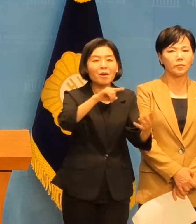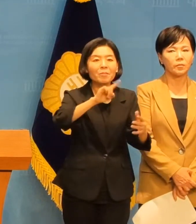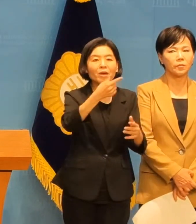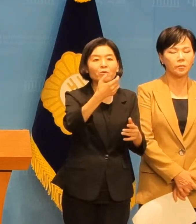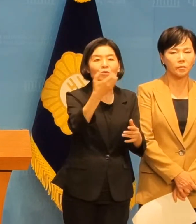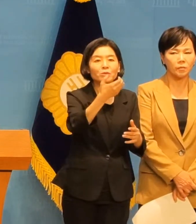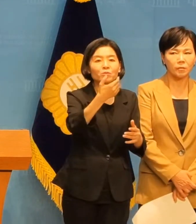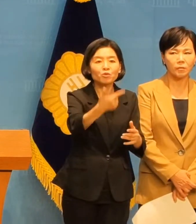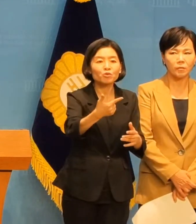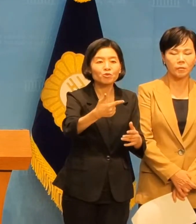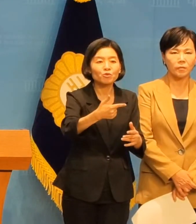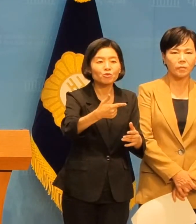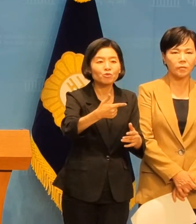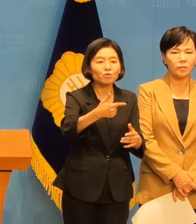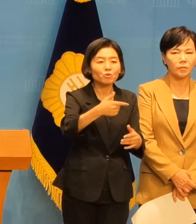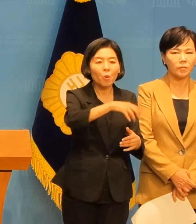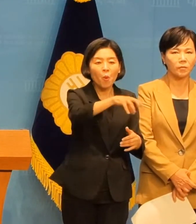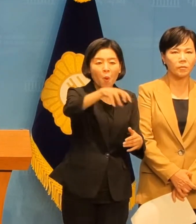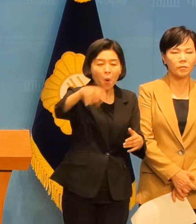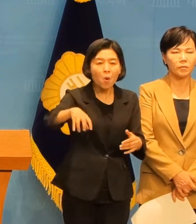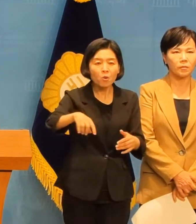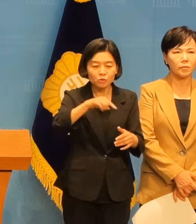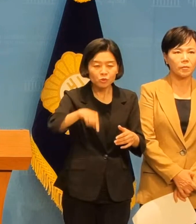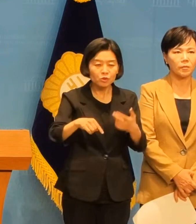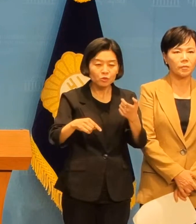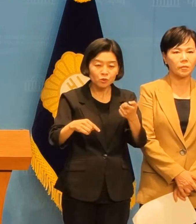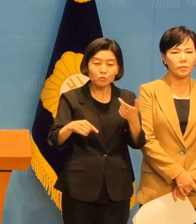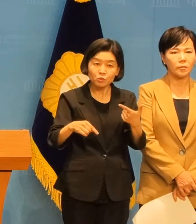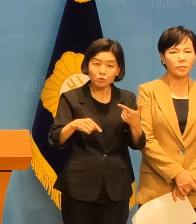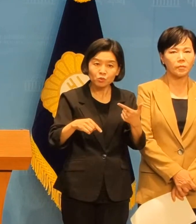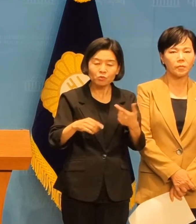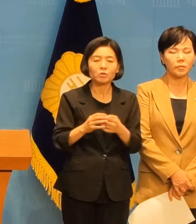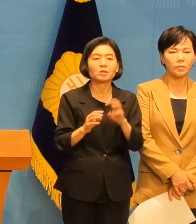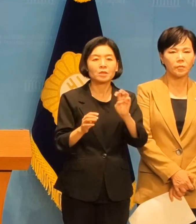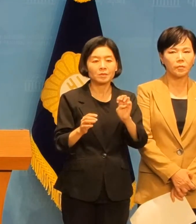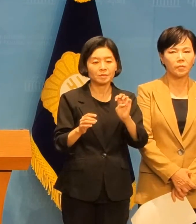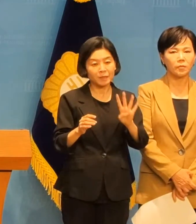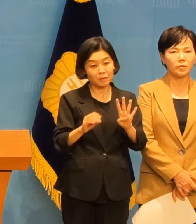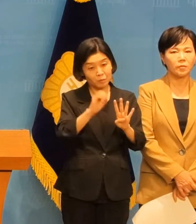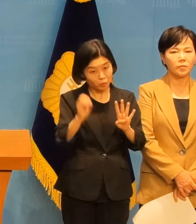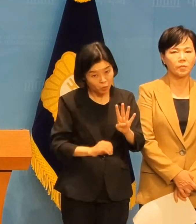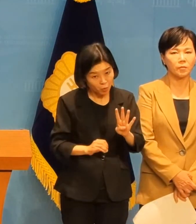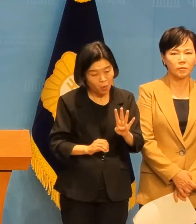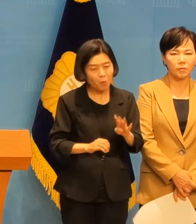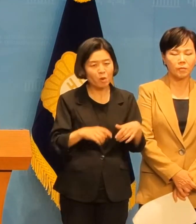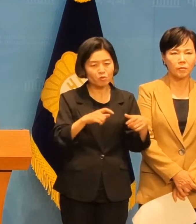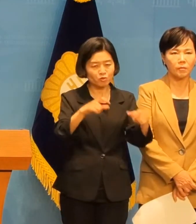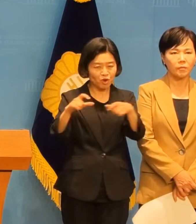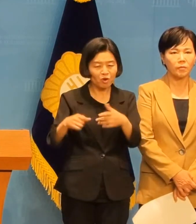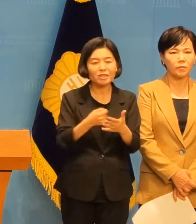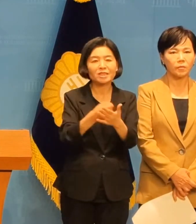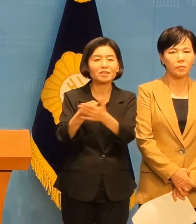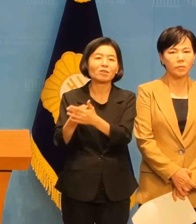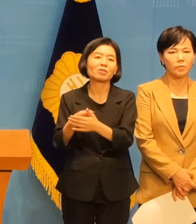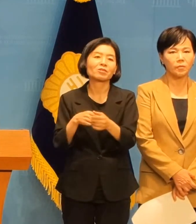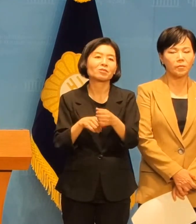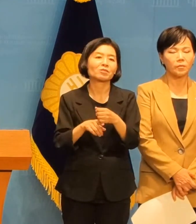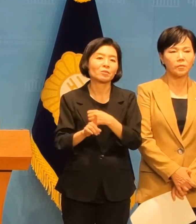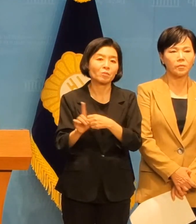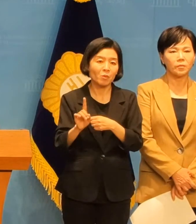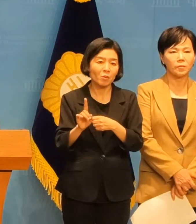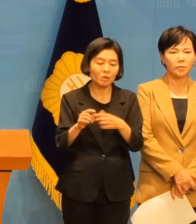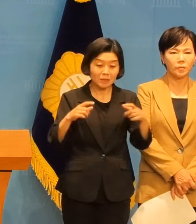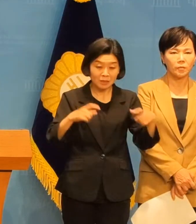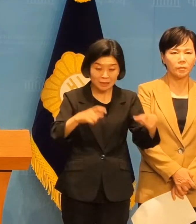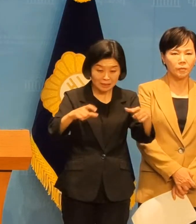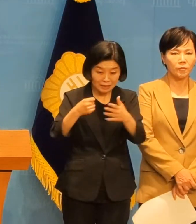사업장 중에서 66개, 그러니까 34%만 구역 지정을 받았습니다. 구역 지정이라는 건 구역 지정